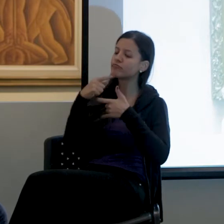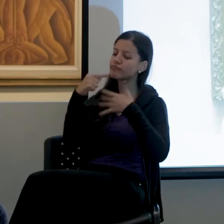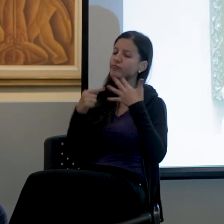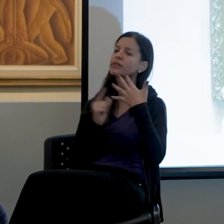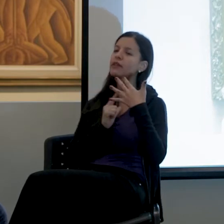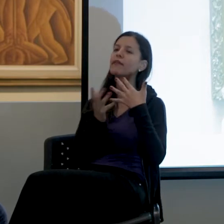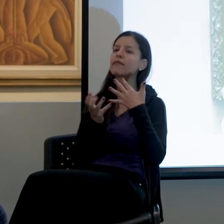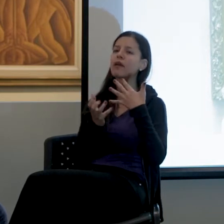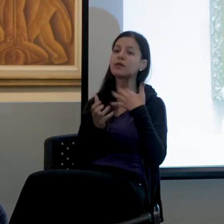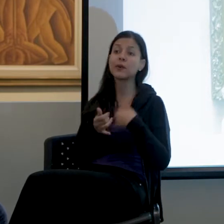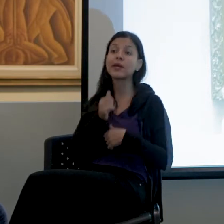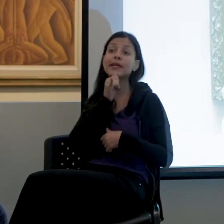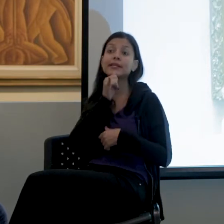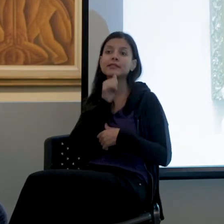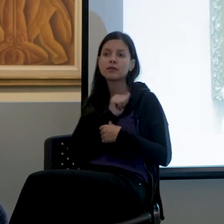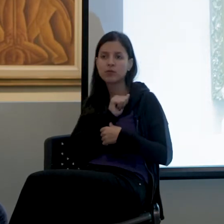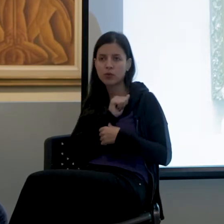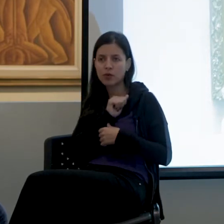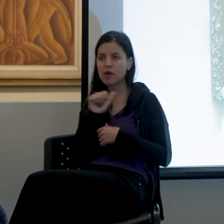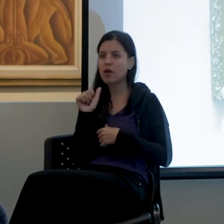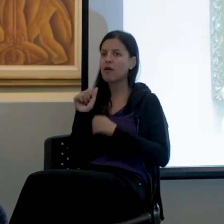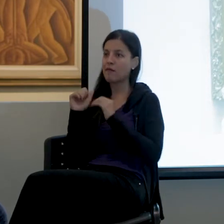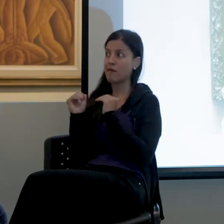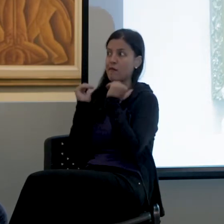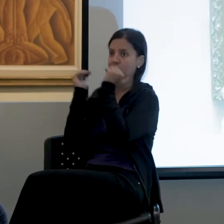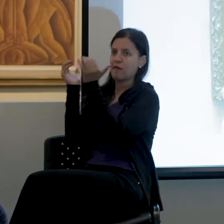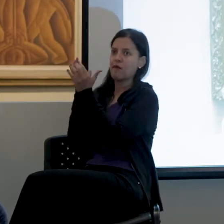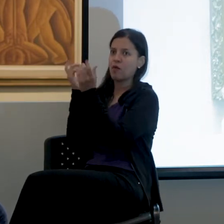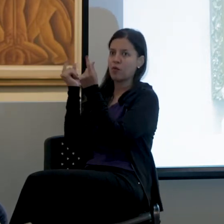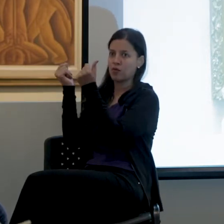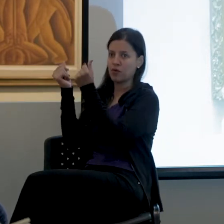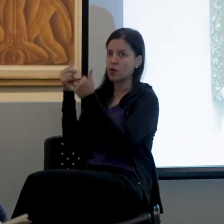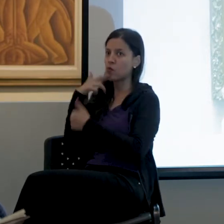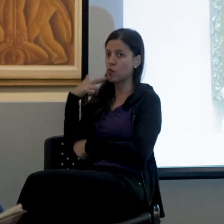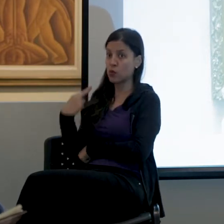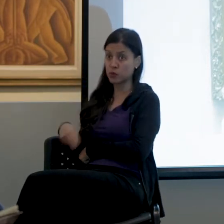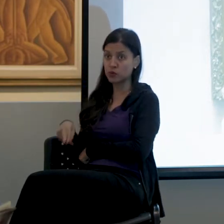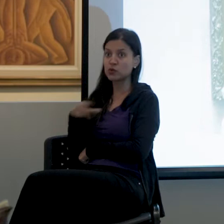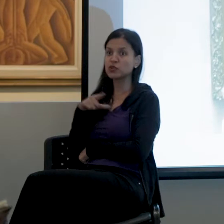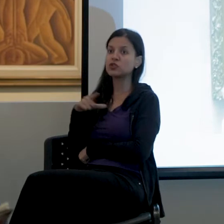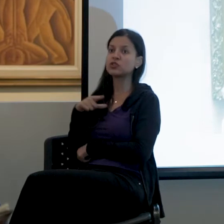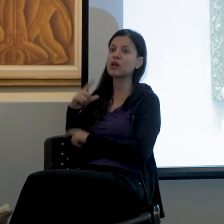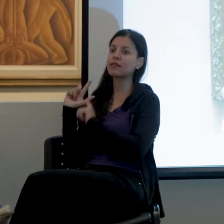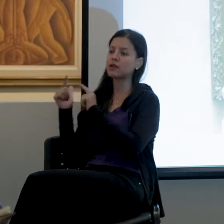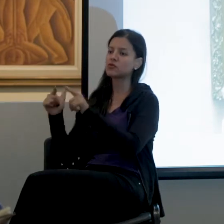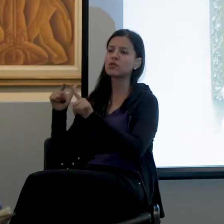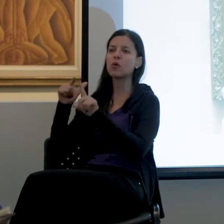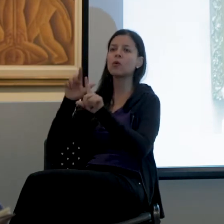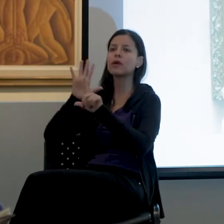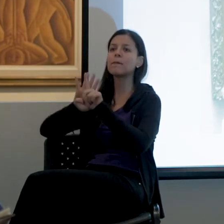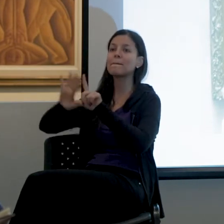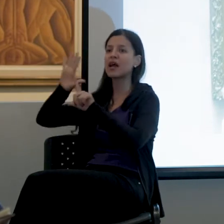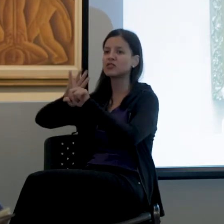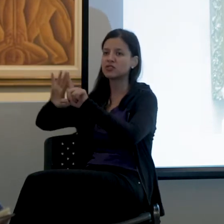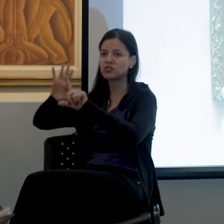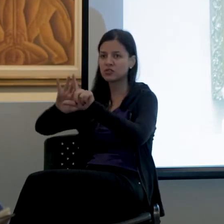Por exemplo, no caso da aristocracia russa, a tradição pictórica popular.